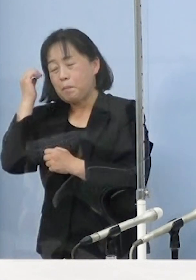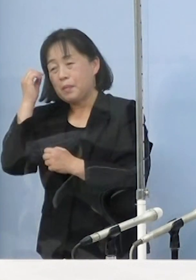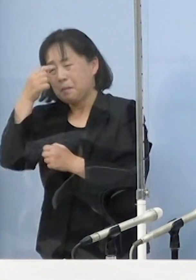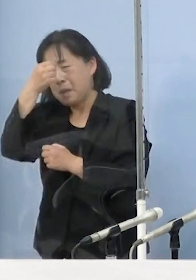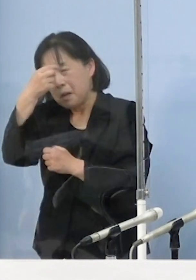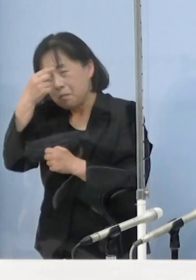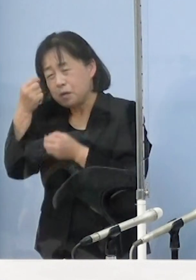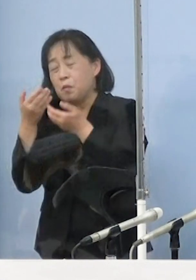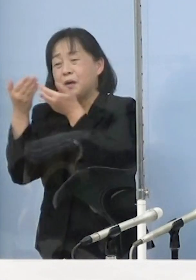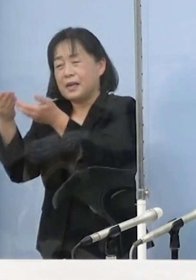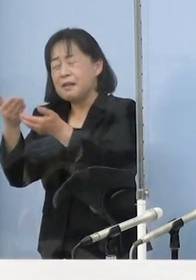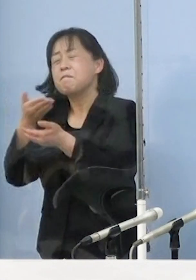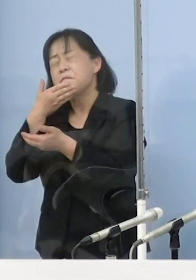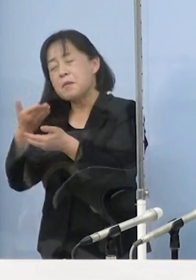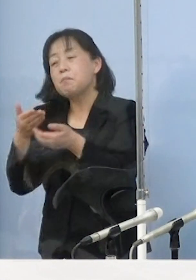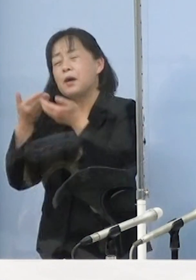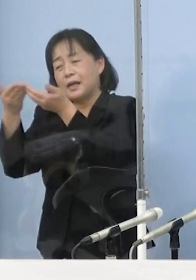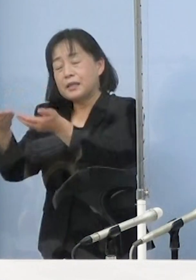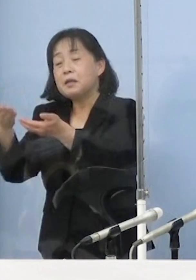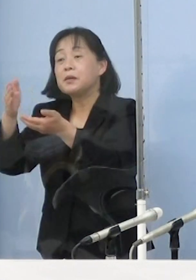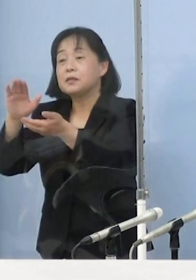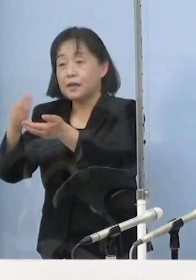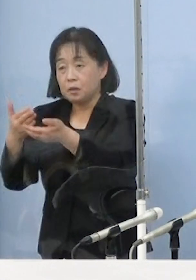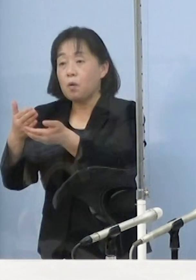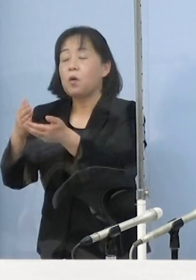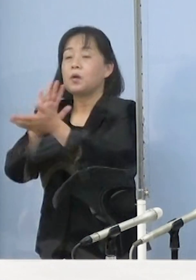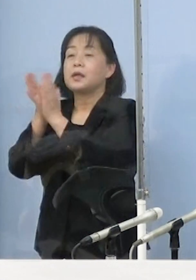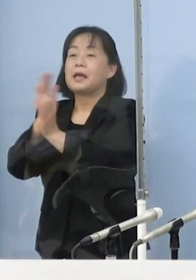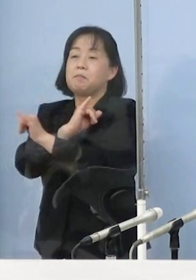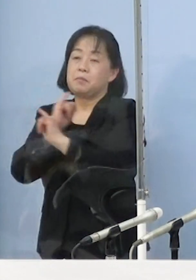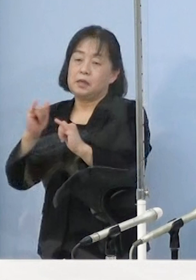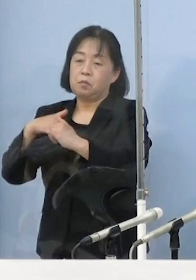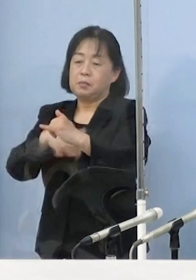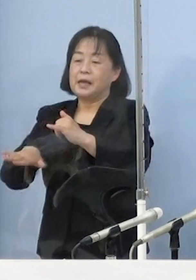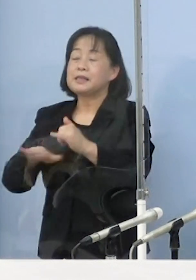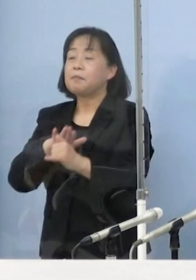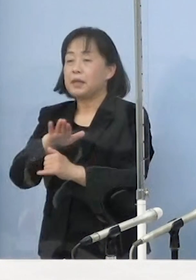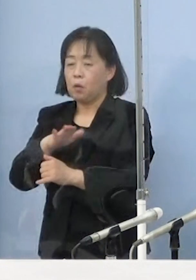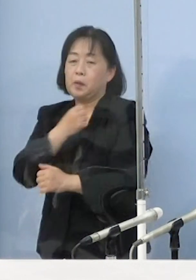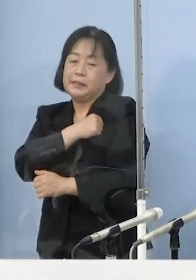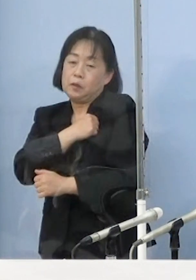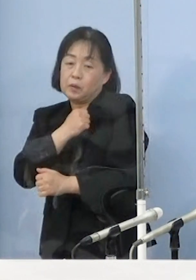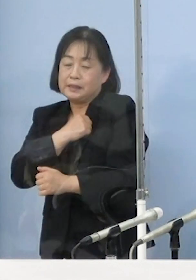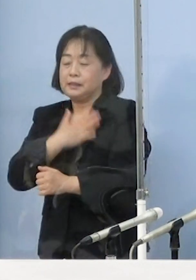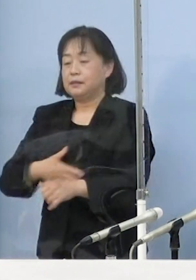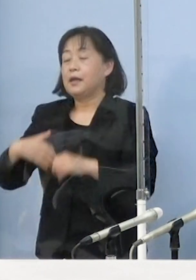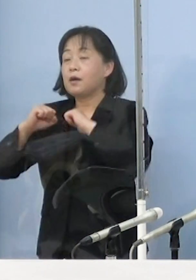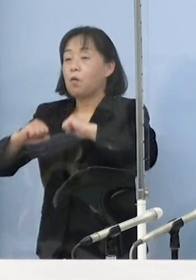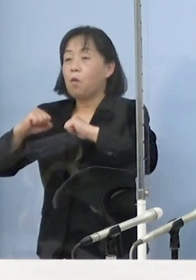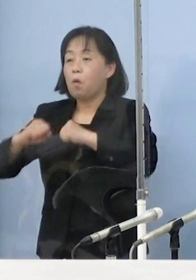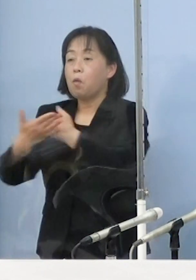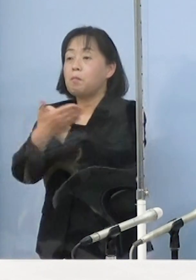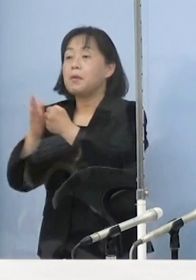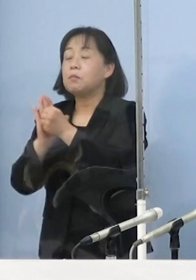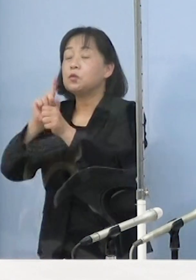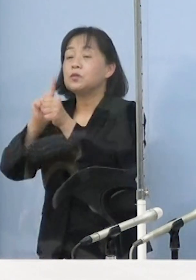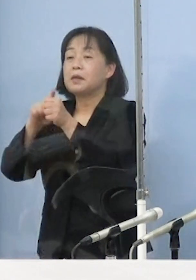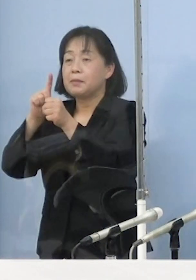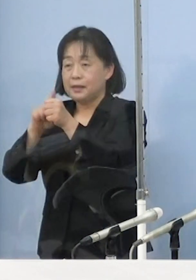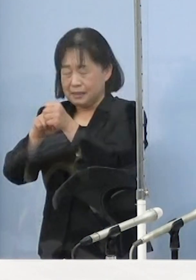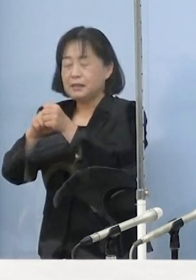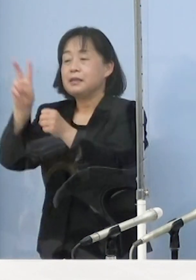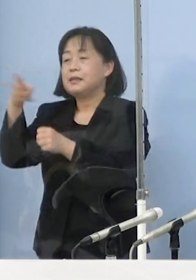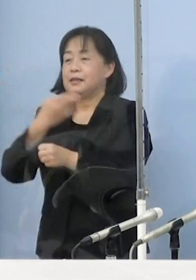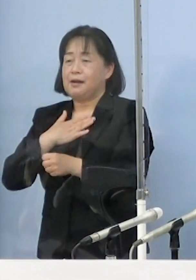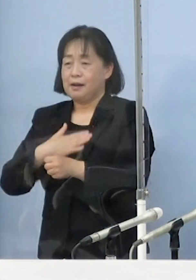かけをしているところでありますが、県民の皆様方の命と健康を守るためにも、ぜひご理解とご協力